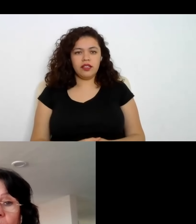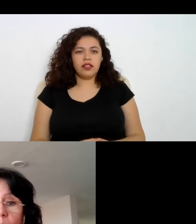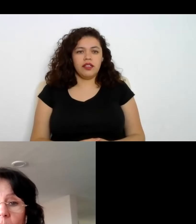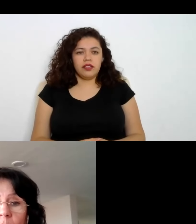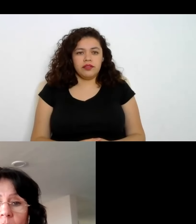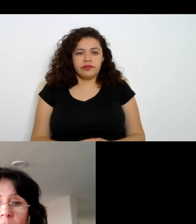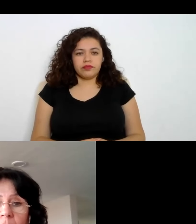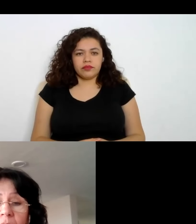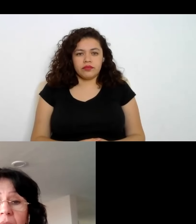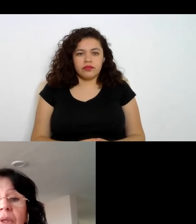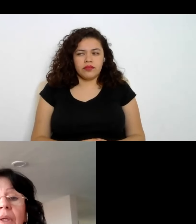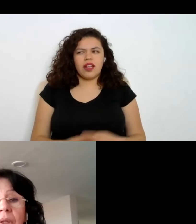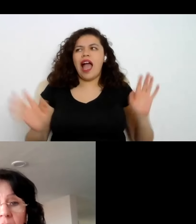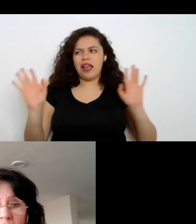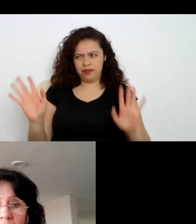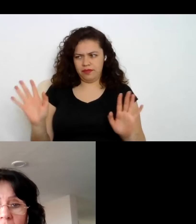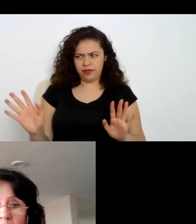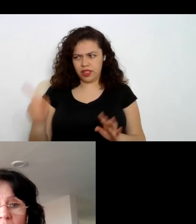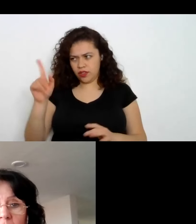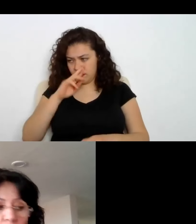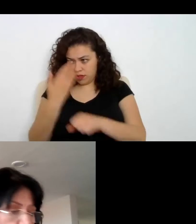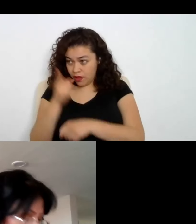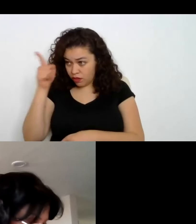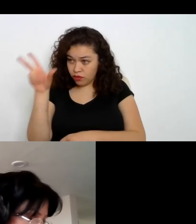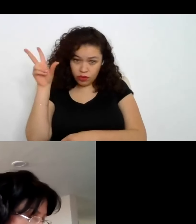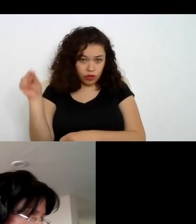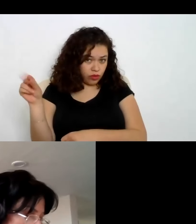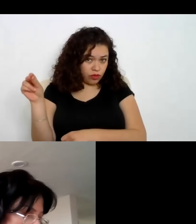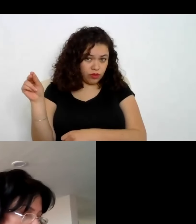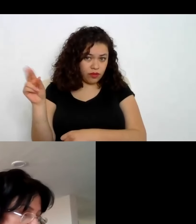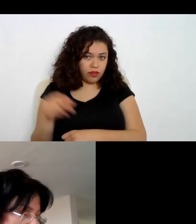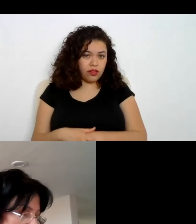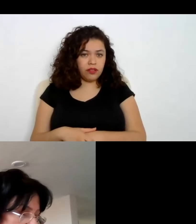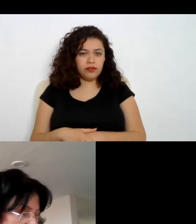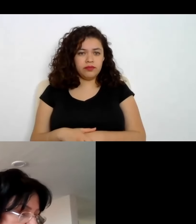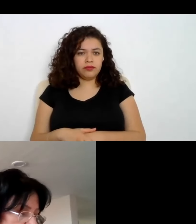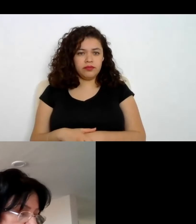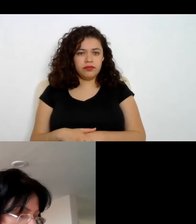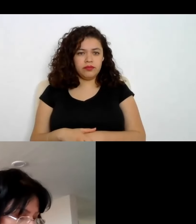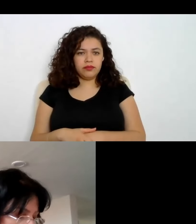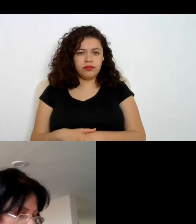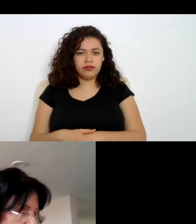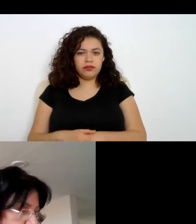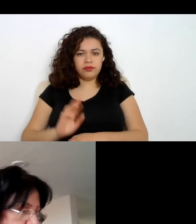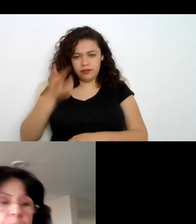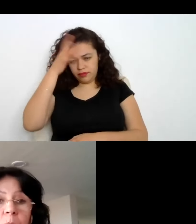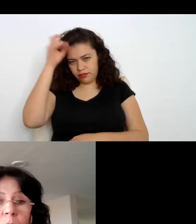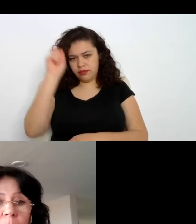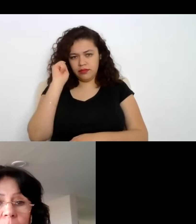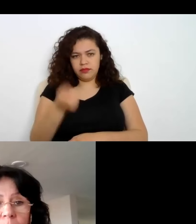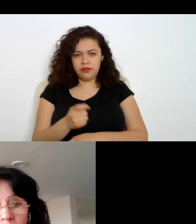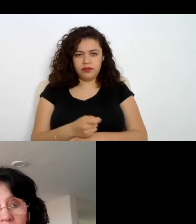el responsable no eres tú. O sea, el responsable, de acuerdo con las definiciones que vimos, por